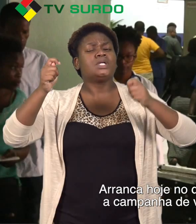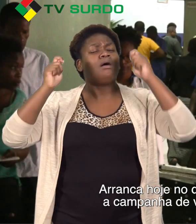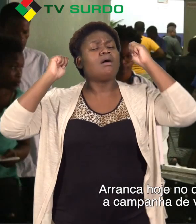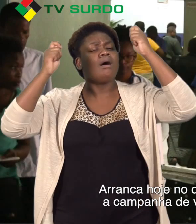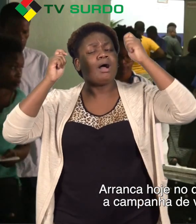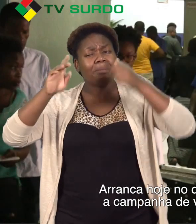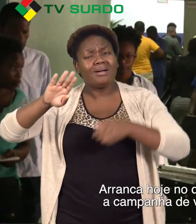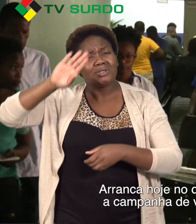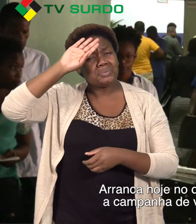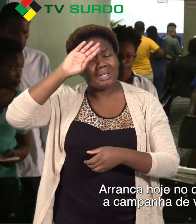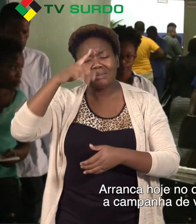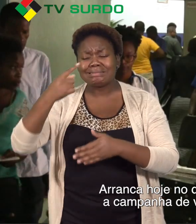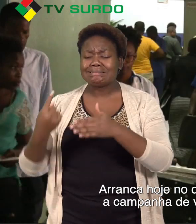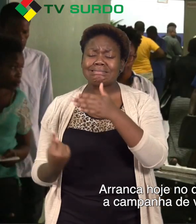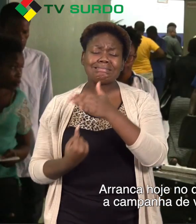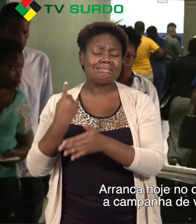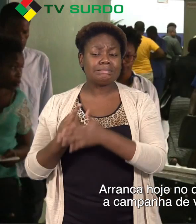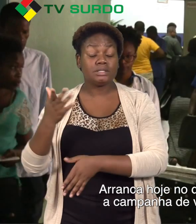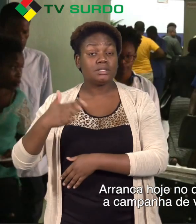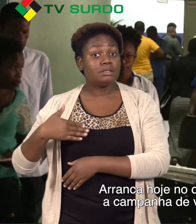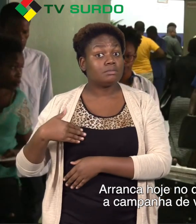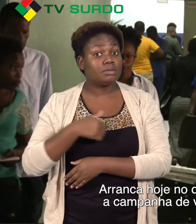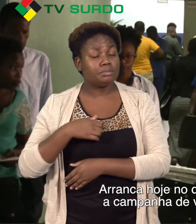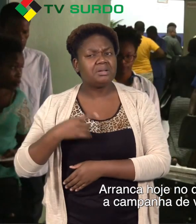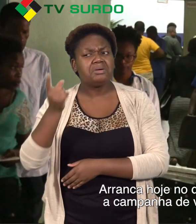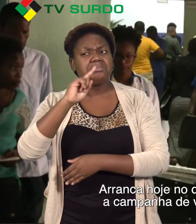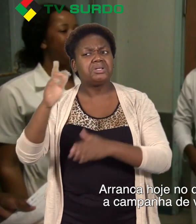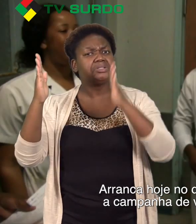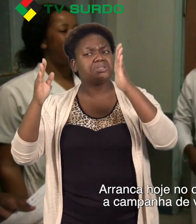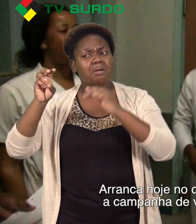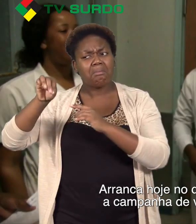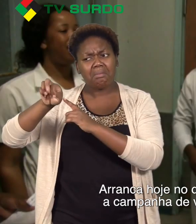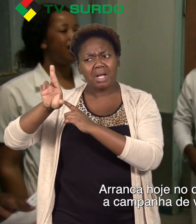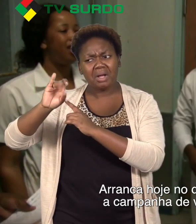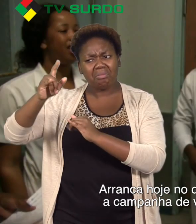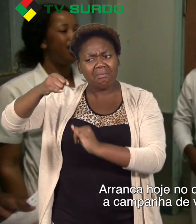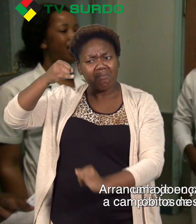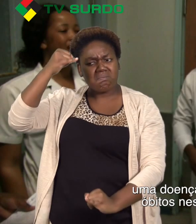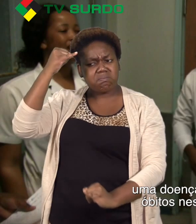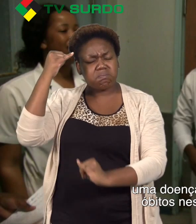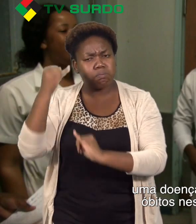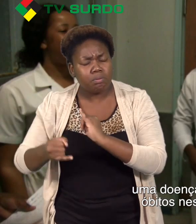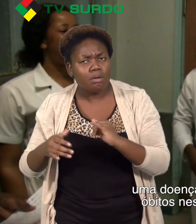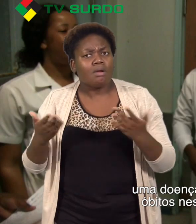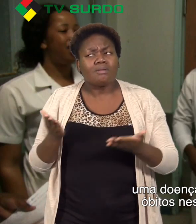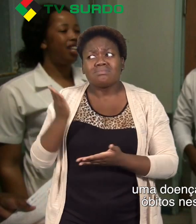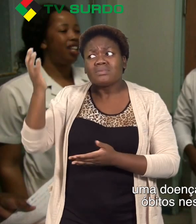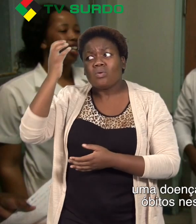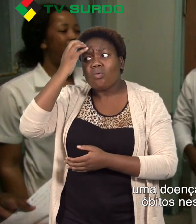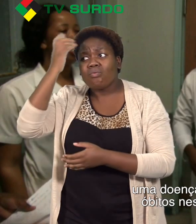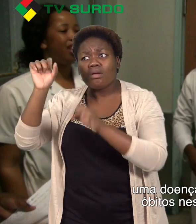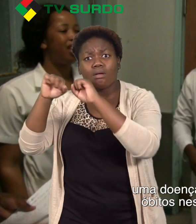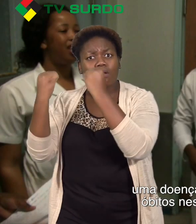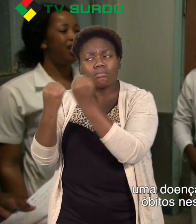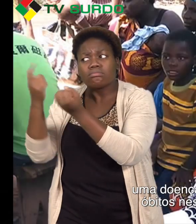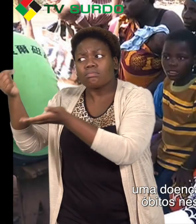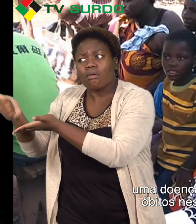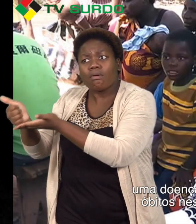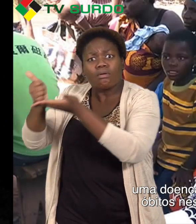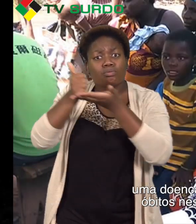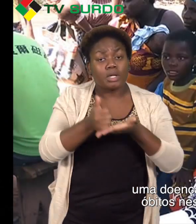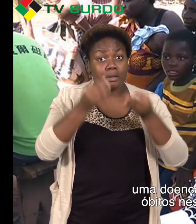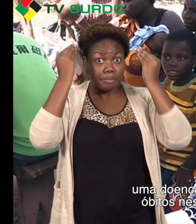Arranca hoje no distrito de Buse, em Sofala, a campanha de vacinação contra a cólera, uma doença que já está a